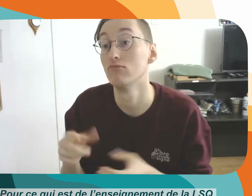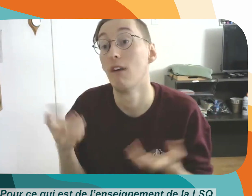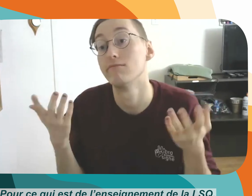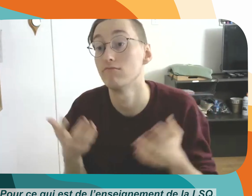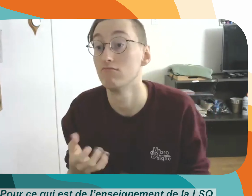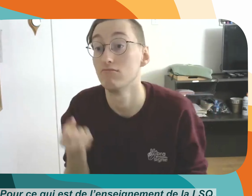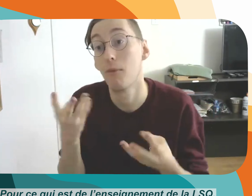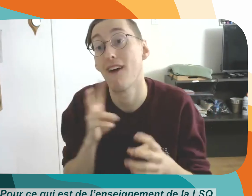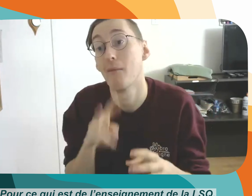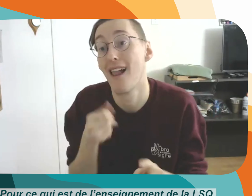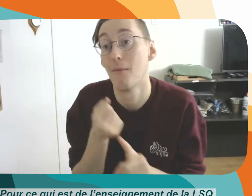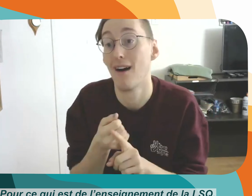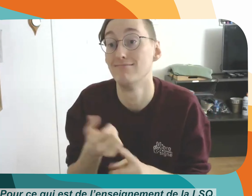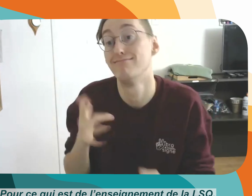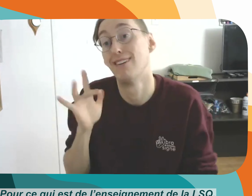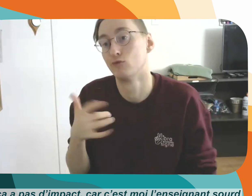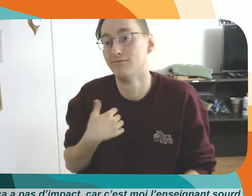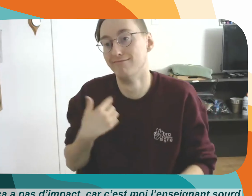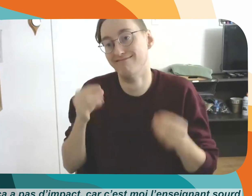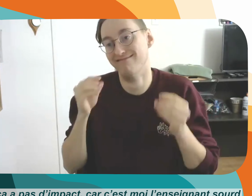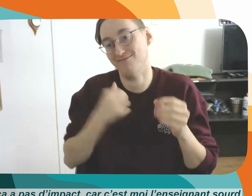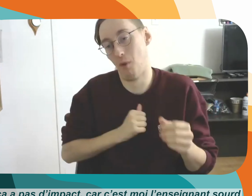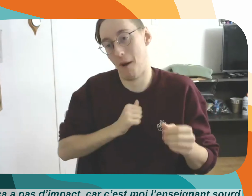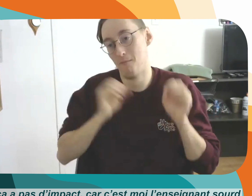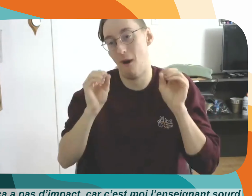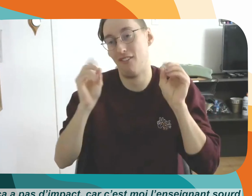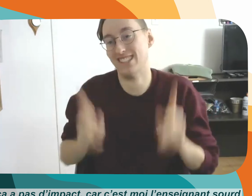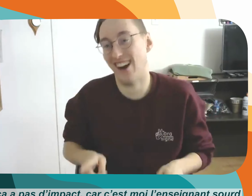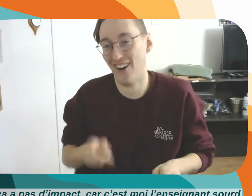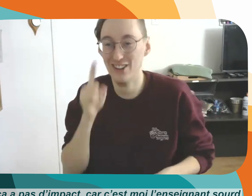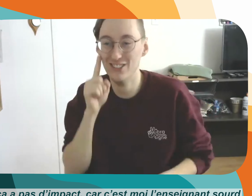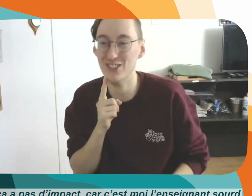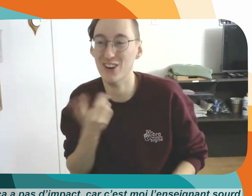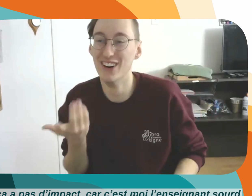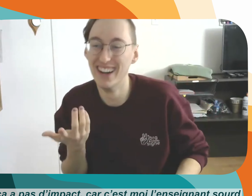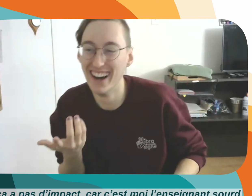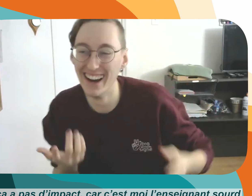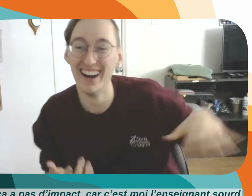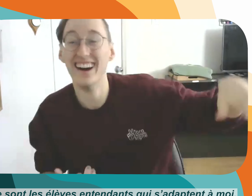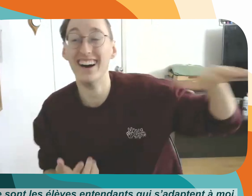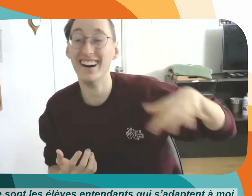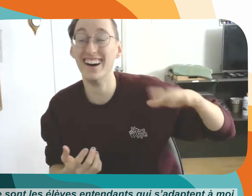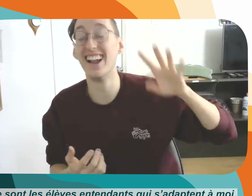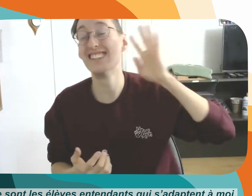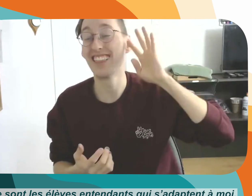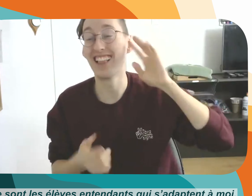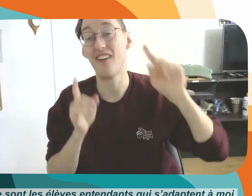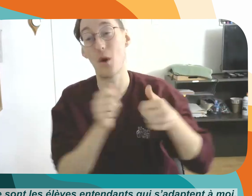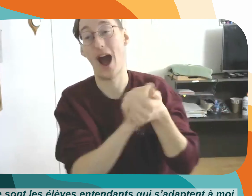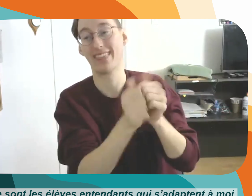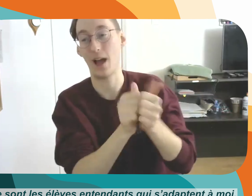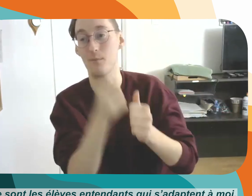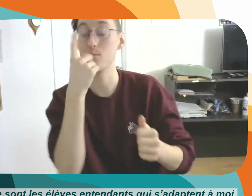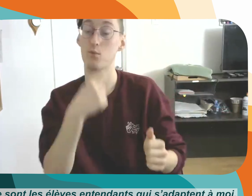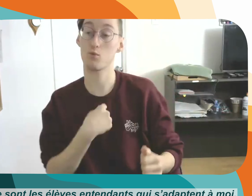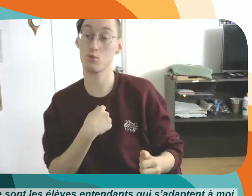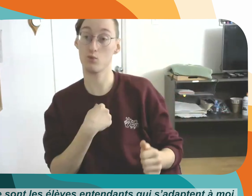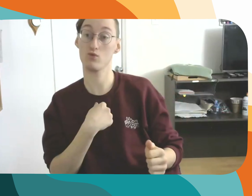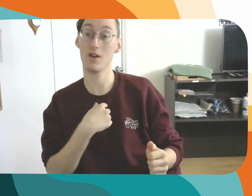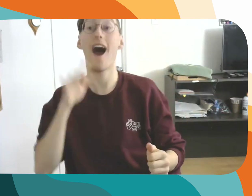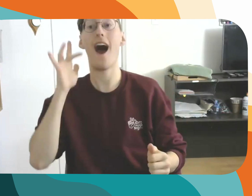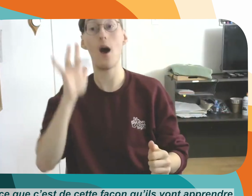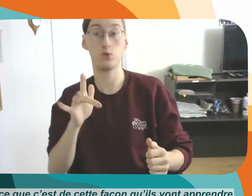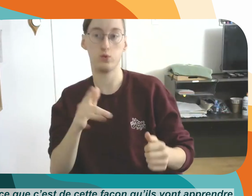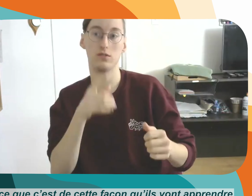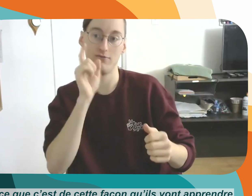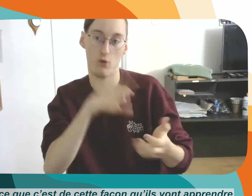Pour ce qui est de l'enseignement de la LSQ, bien, ça n pas d'impact car c'est moi l'enseignant sourd et ce sont les élèves entendants qui s'adaptent à